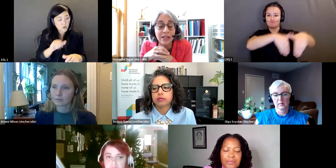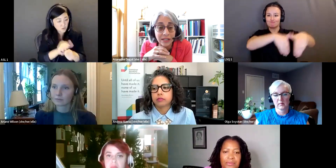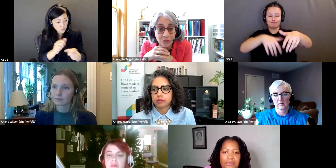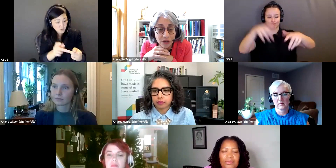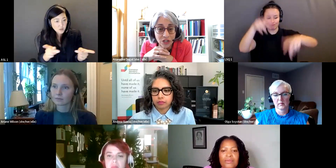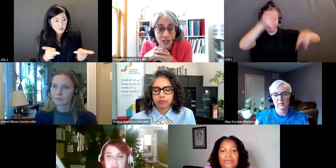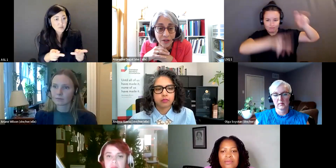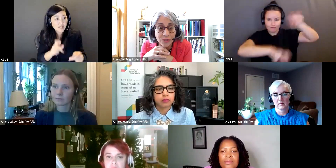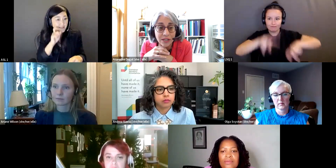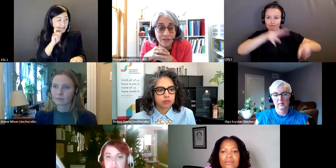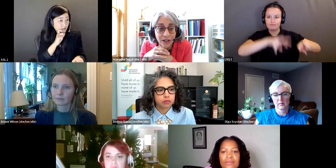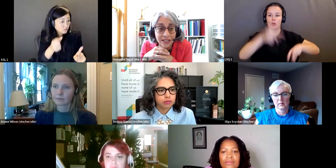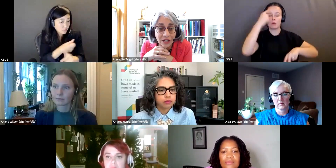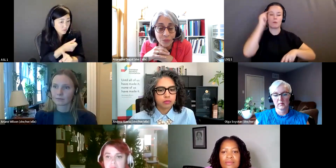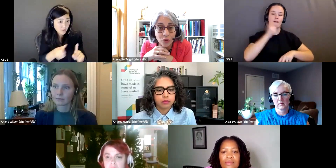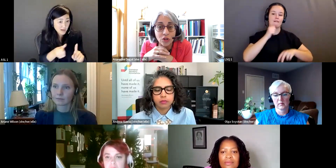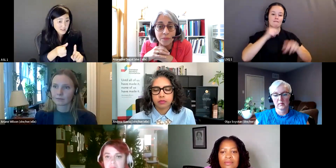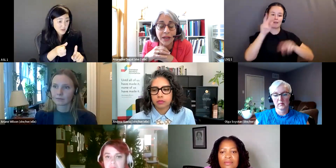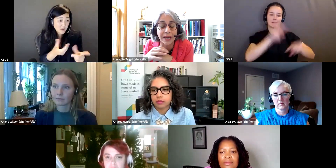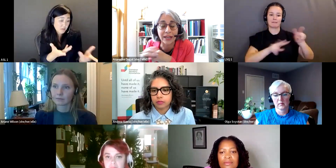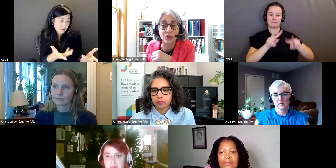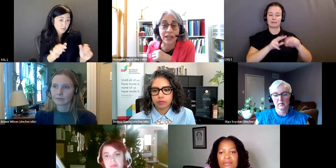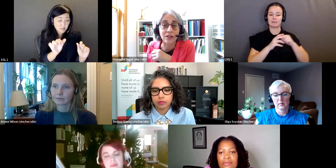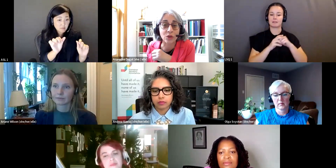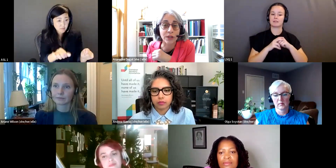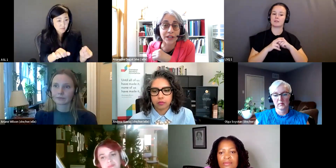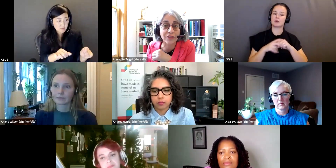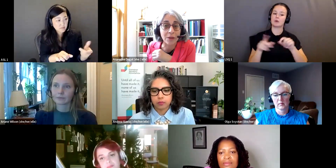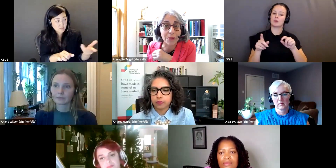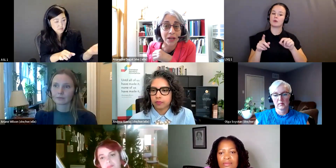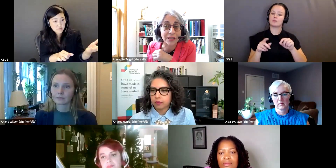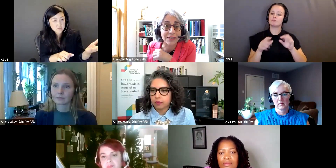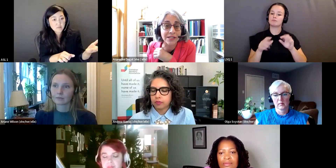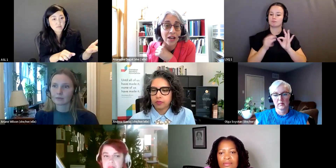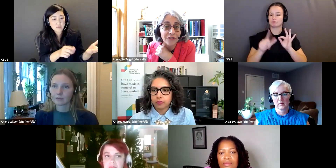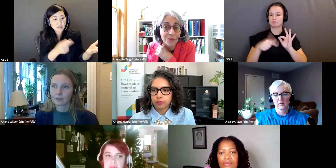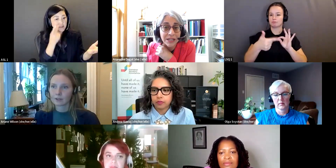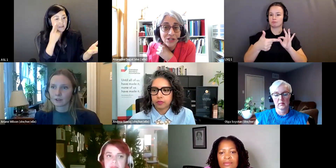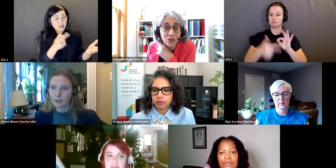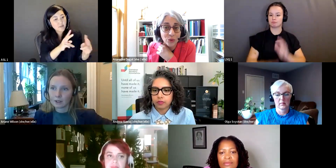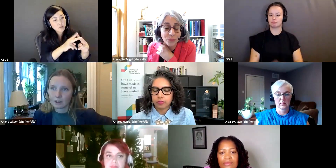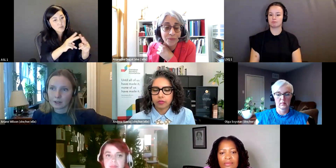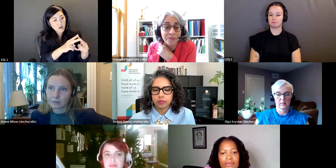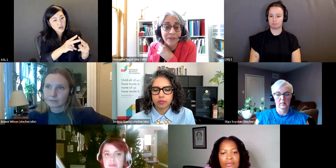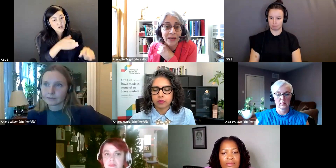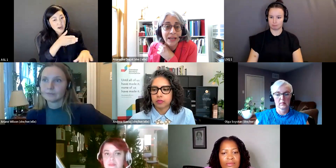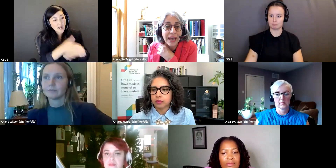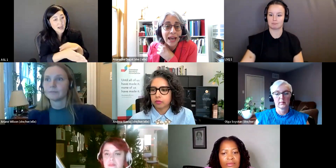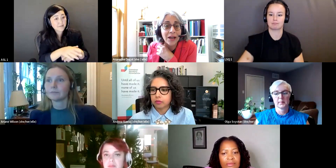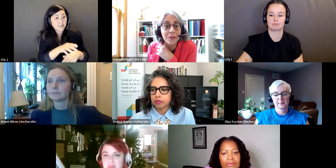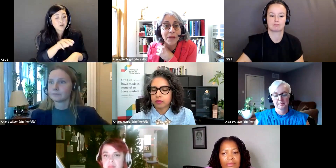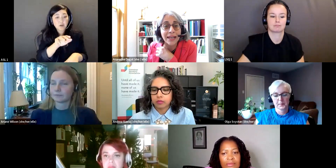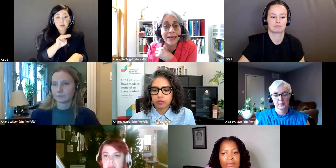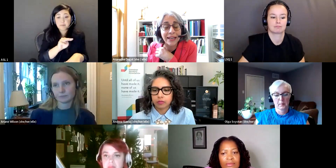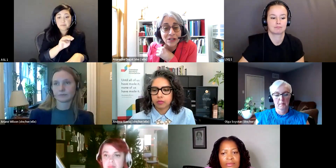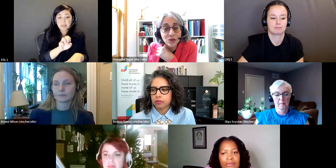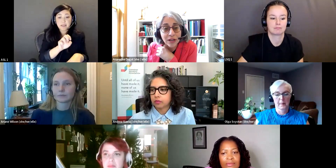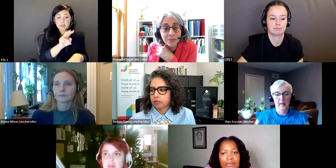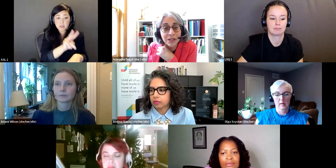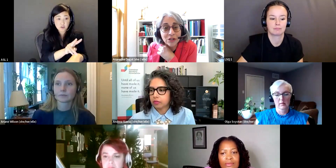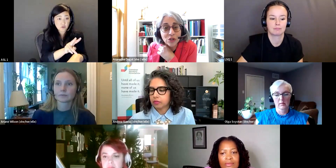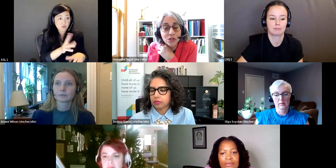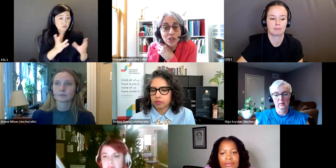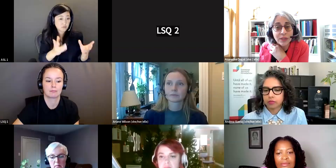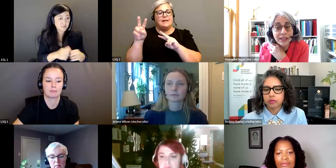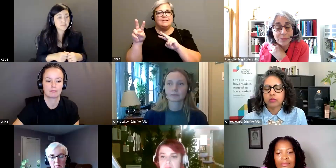fouillé. Si vous êtes intéressé par la question du harcèlement sexuel, vous pouvez regarder le travail de nos partenaires qui travaillent